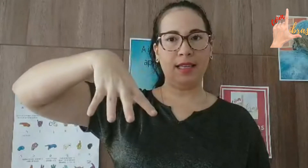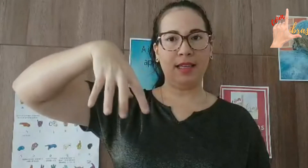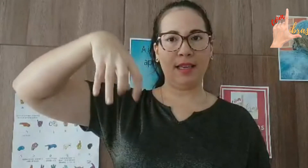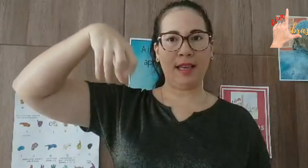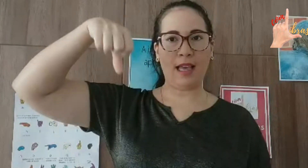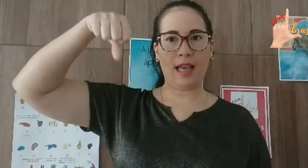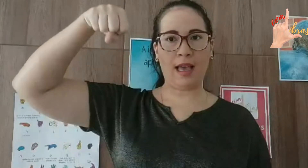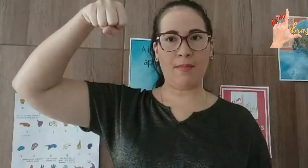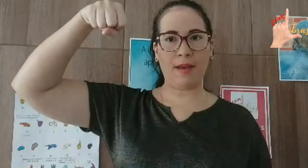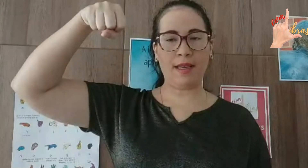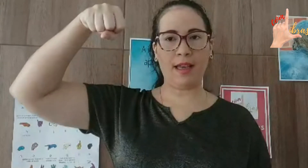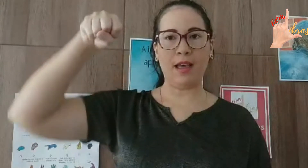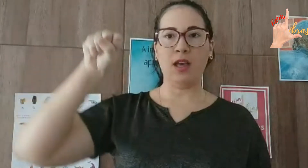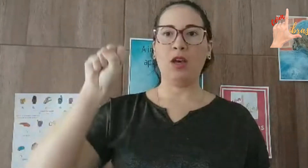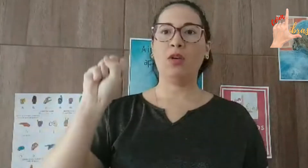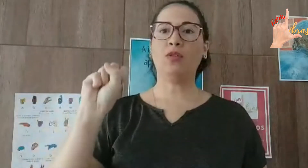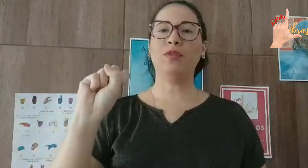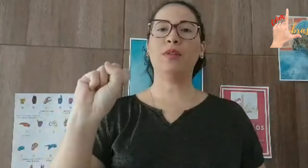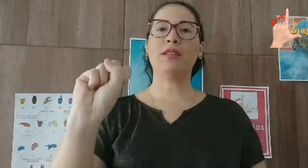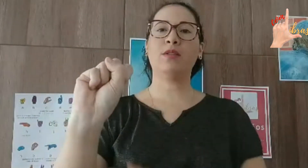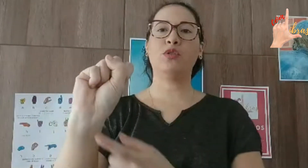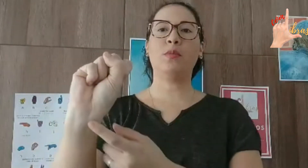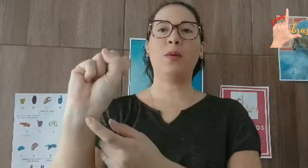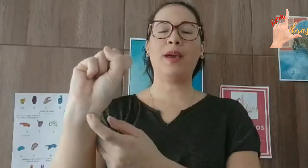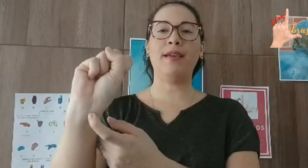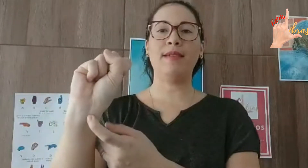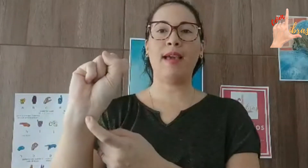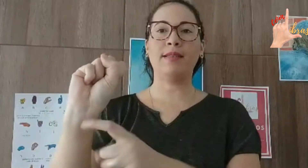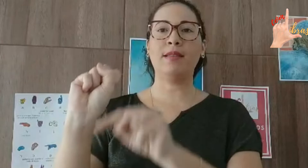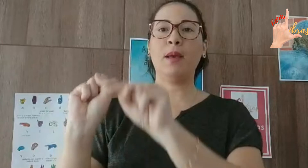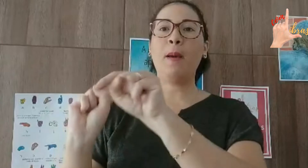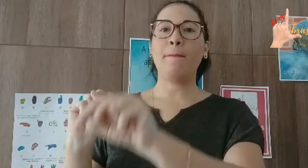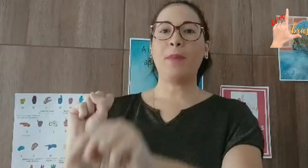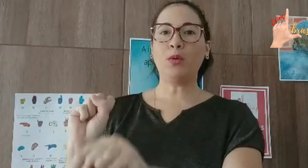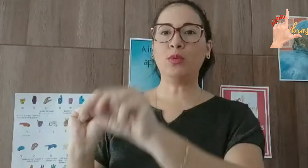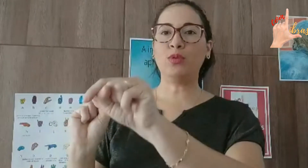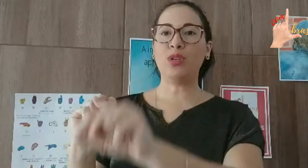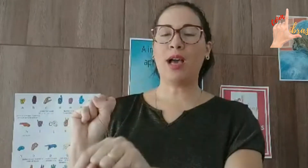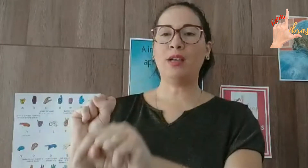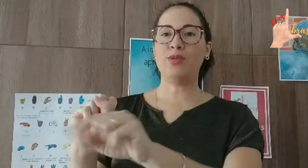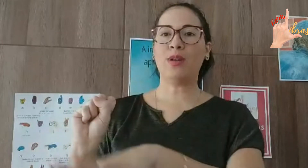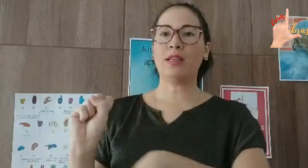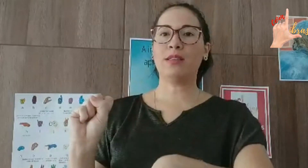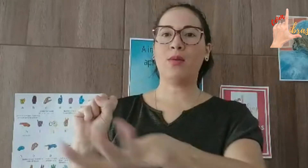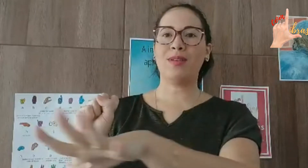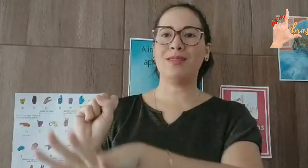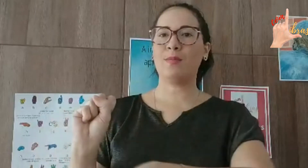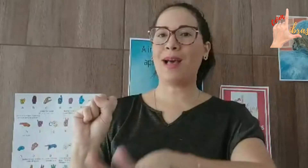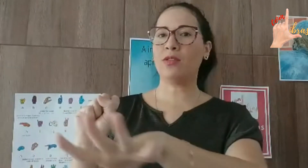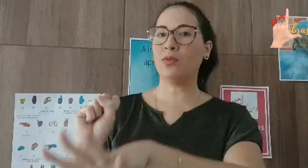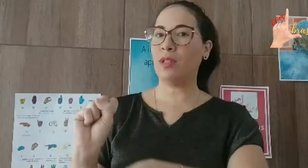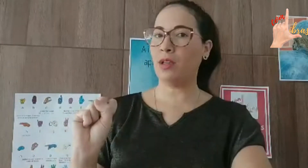acender, apagar. Configuração de mão em S, ponto de articulação, espaço